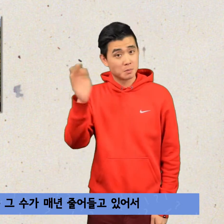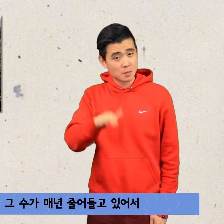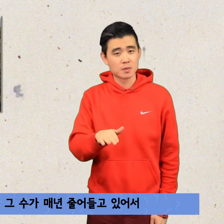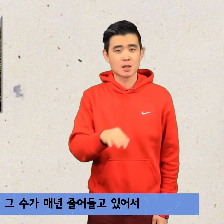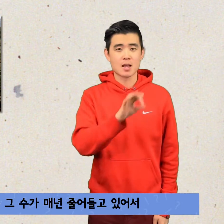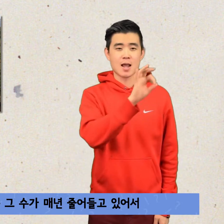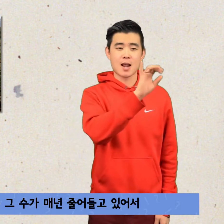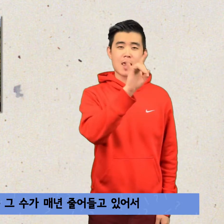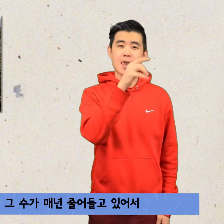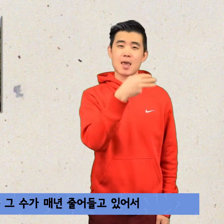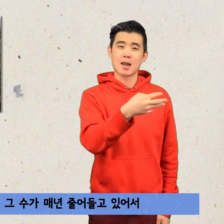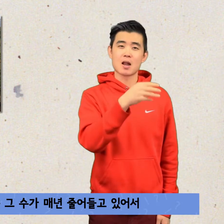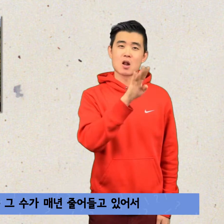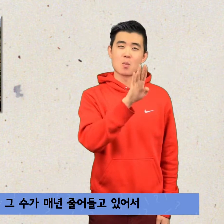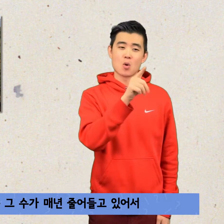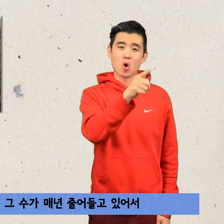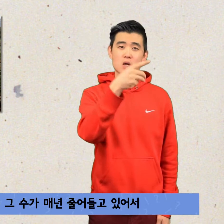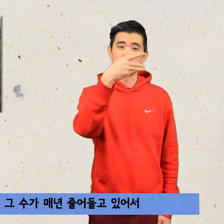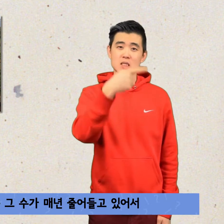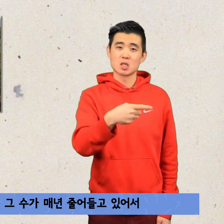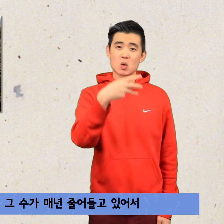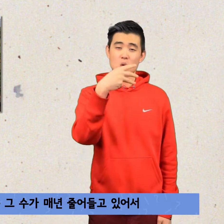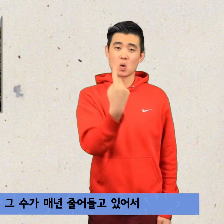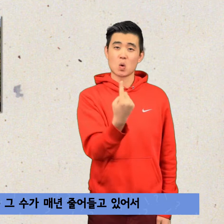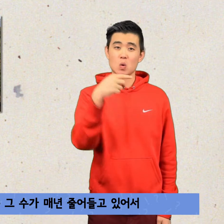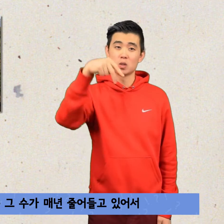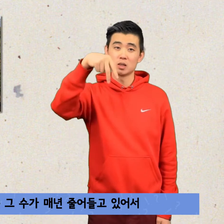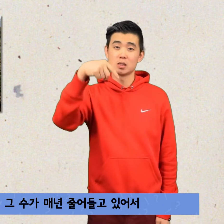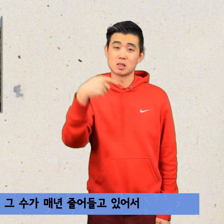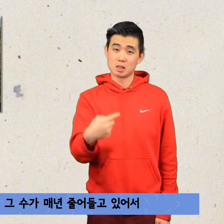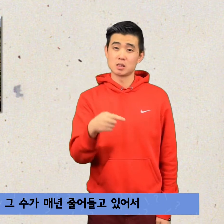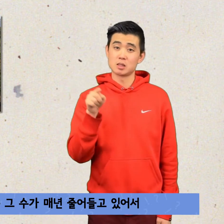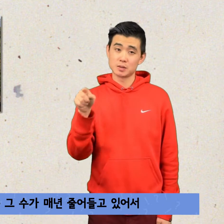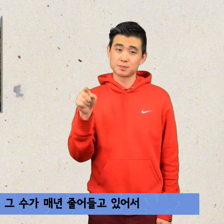하지만 엘버트로스는 그 수가